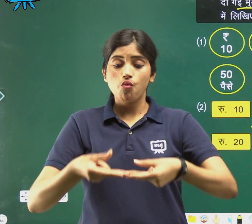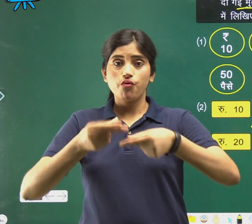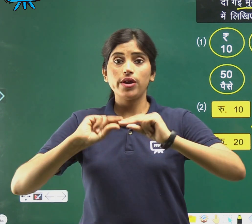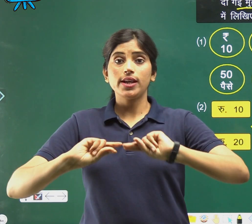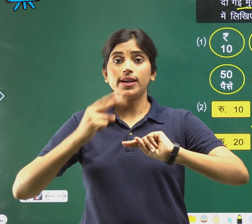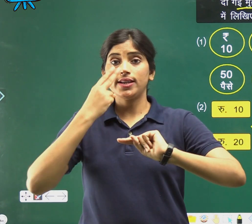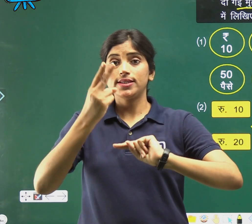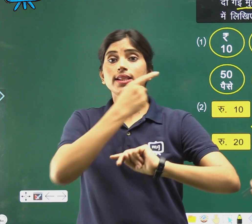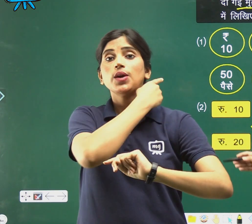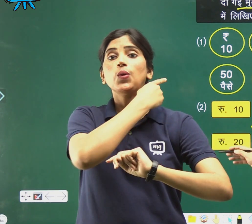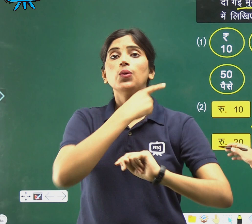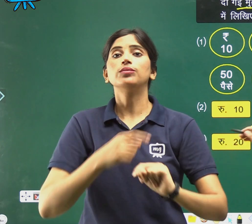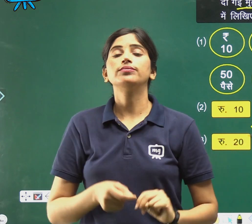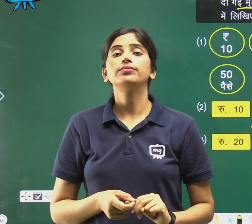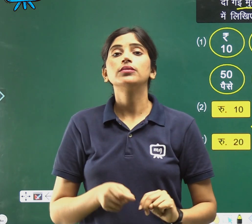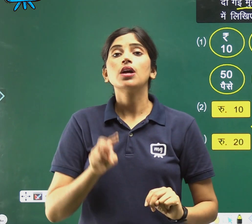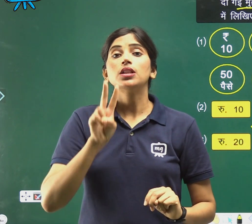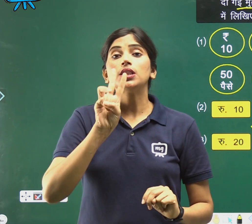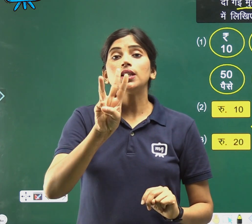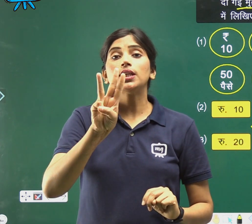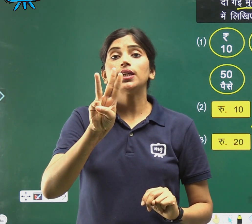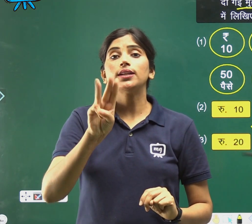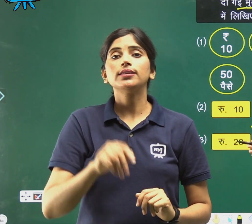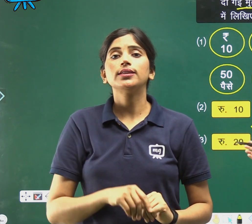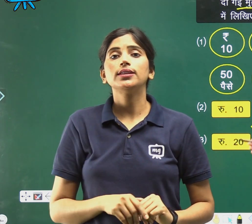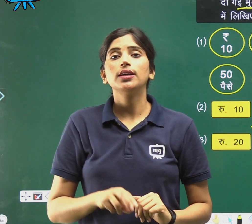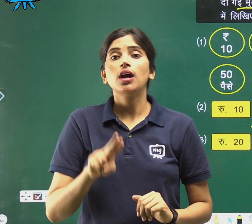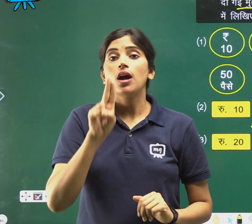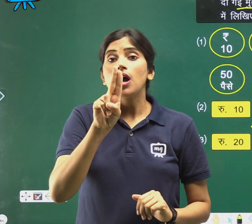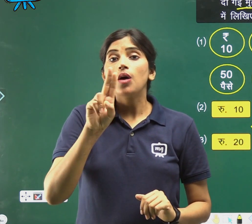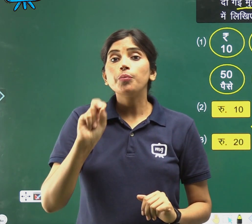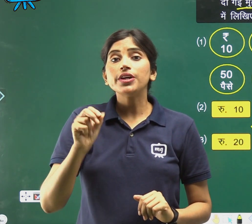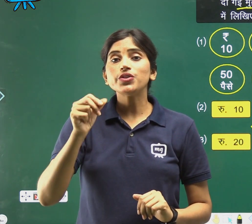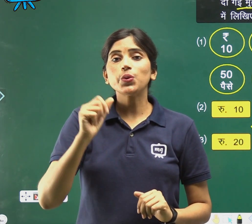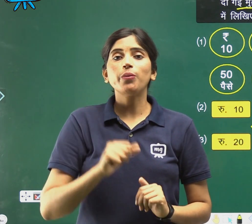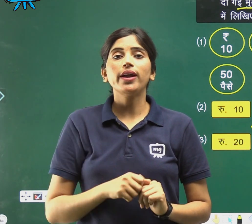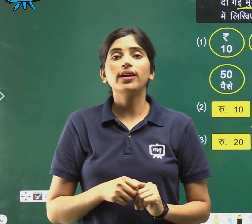नीचे देखो, 3, 20 रुपए,